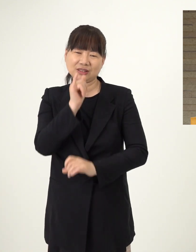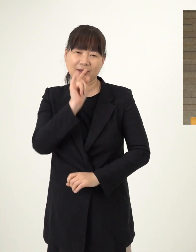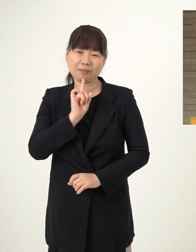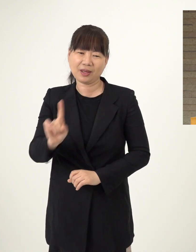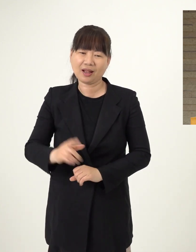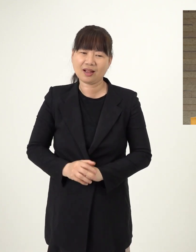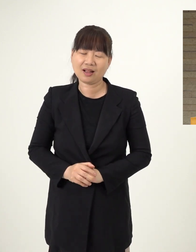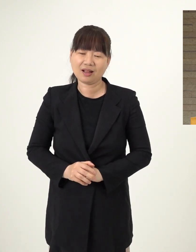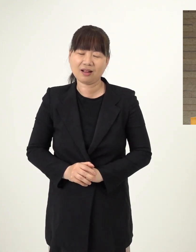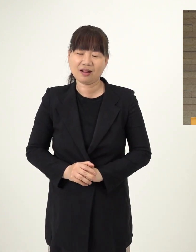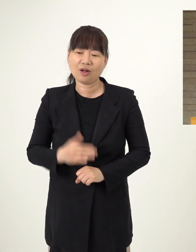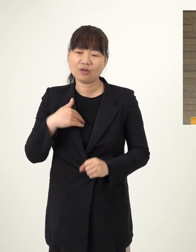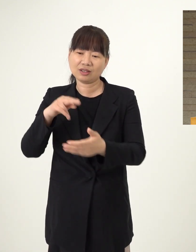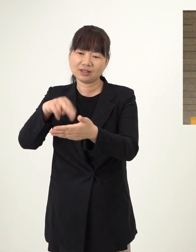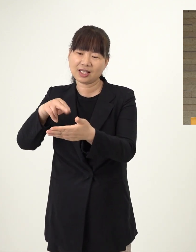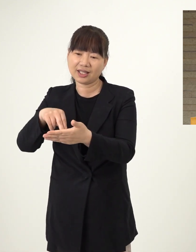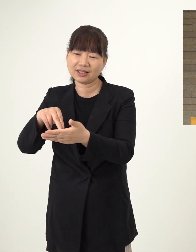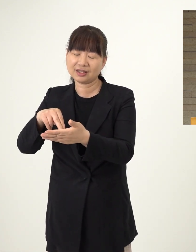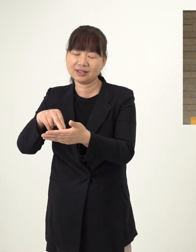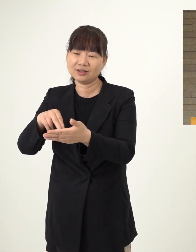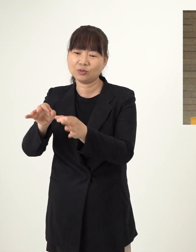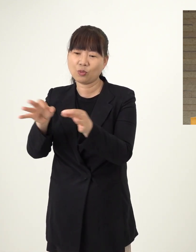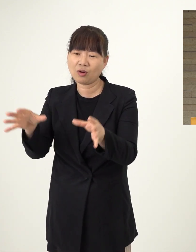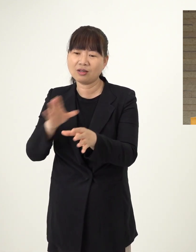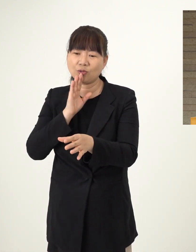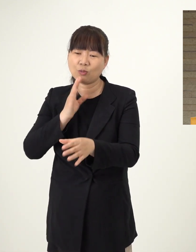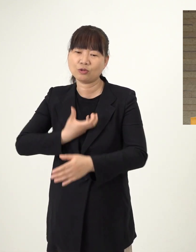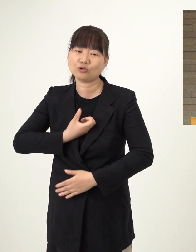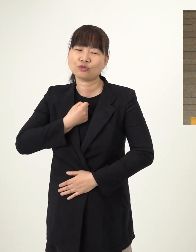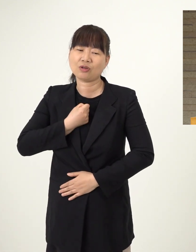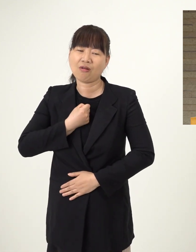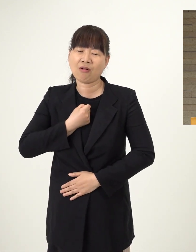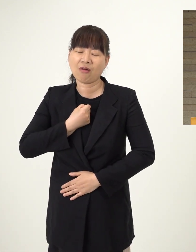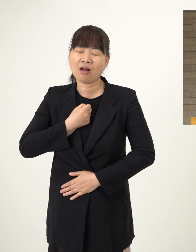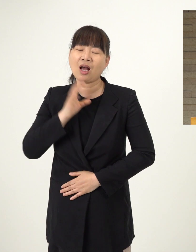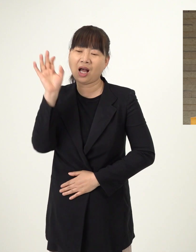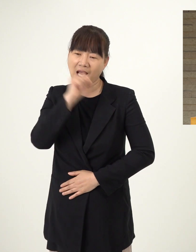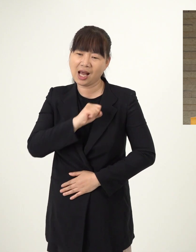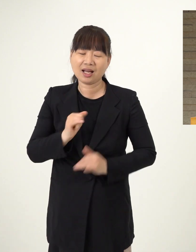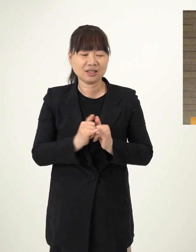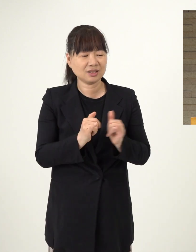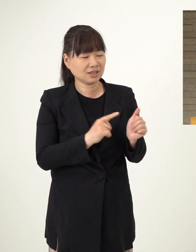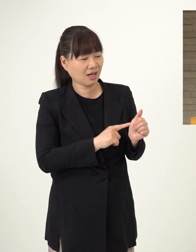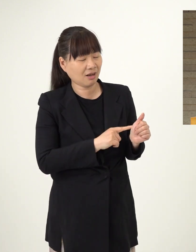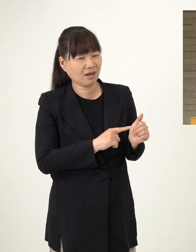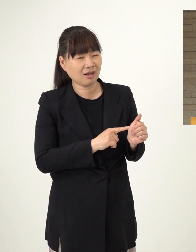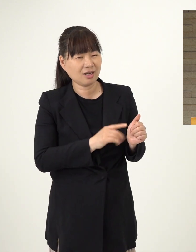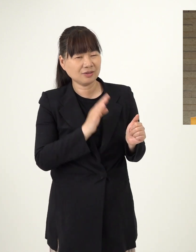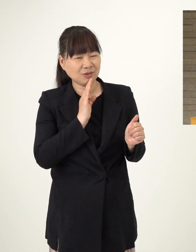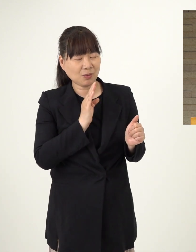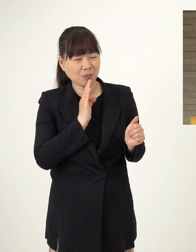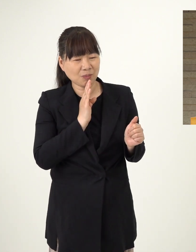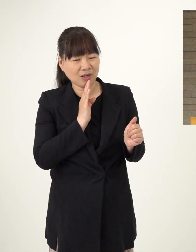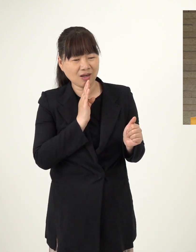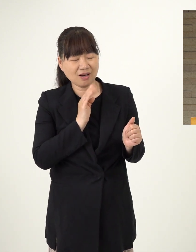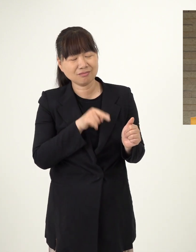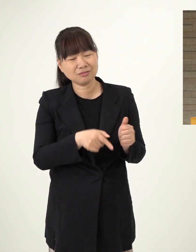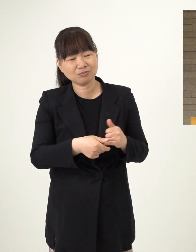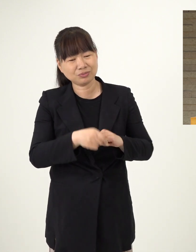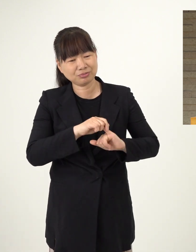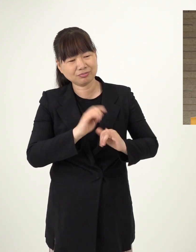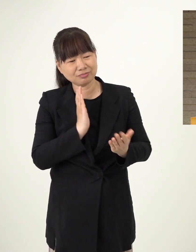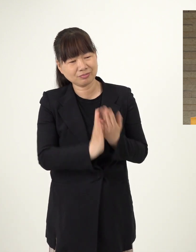저는 그 소설을 읽으면서 굉장히 충격을 많이 받았어요. 이 인간이라는 게 얼마나 역순이고